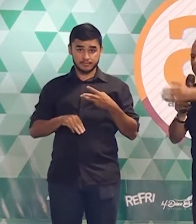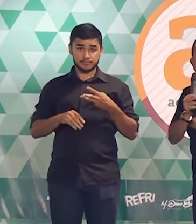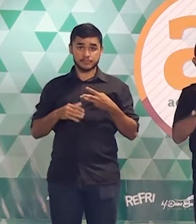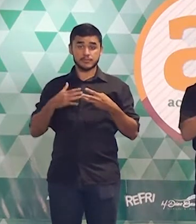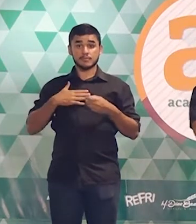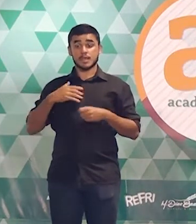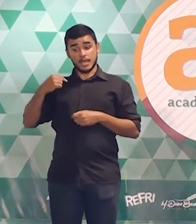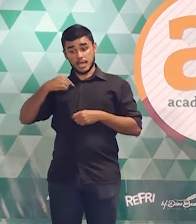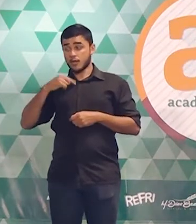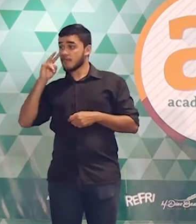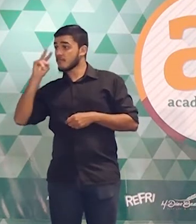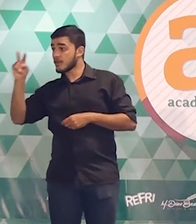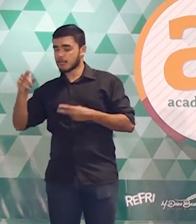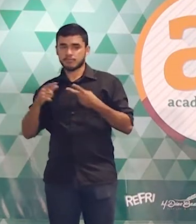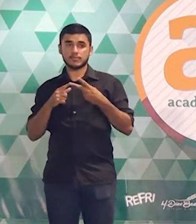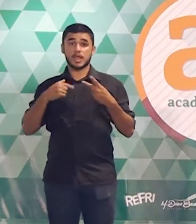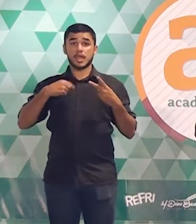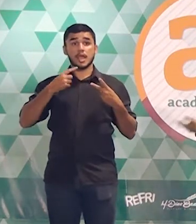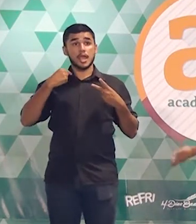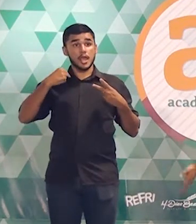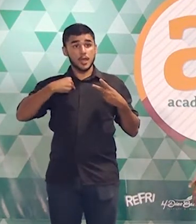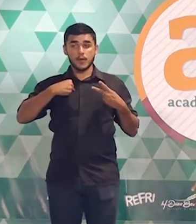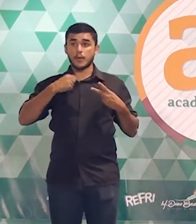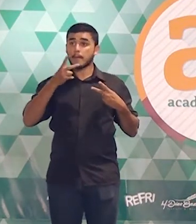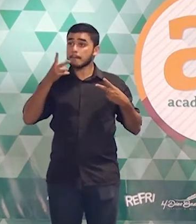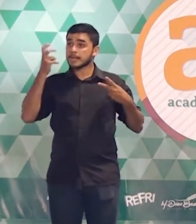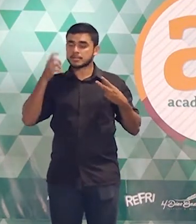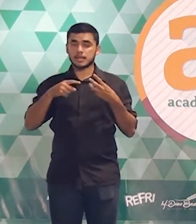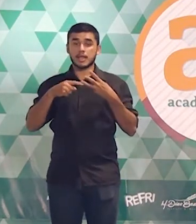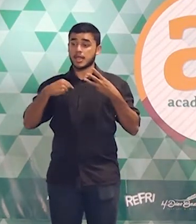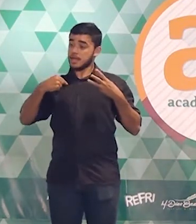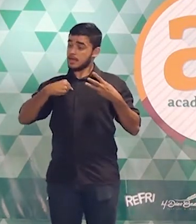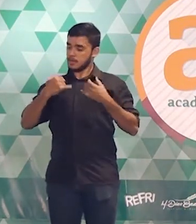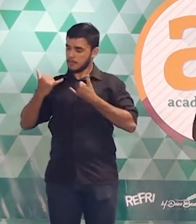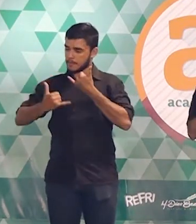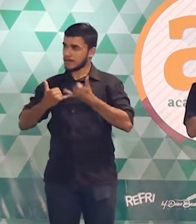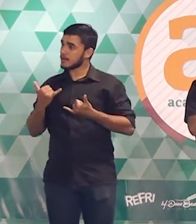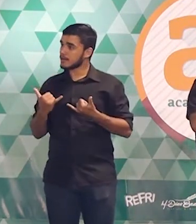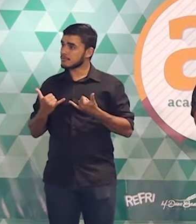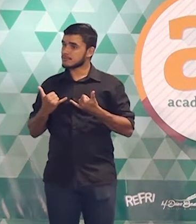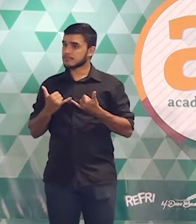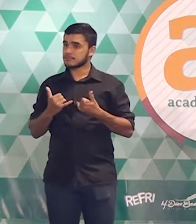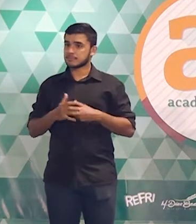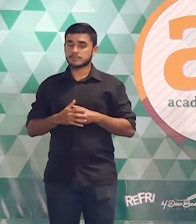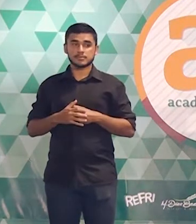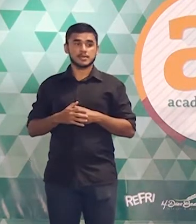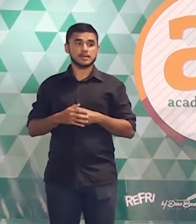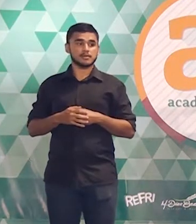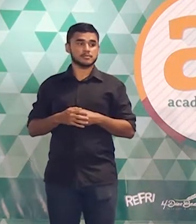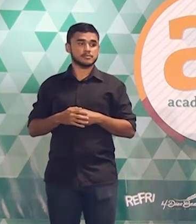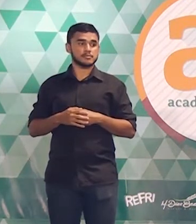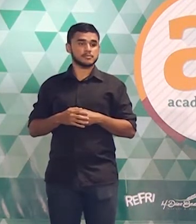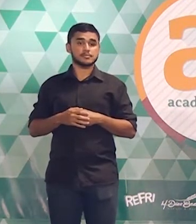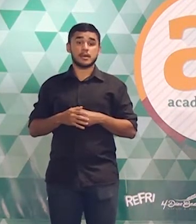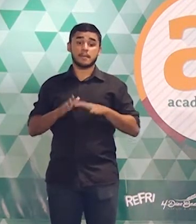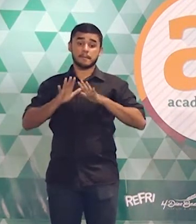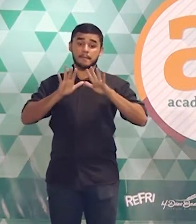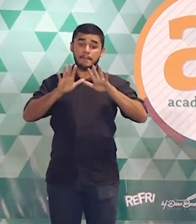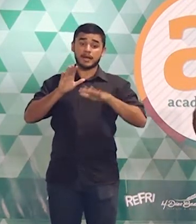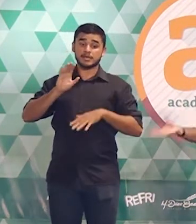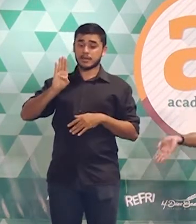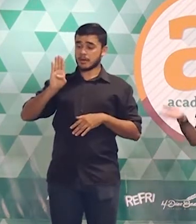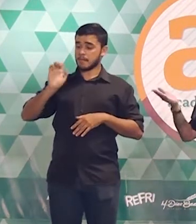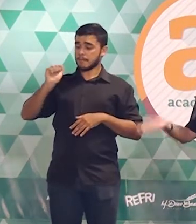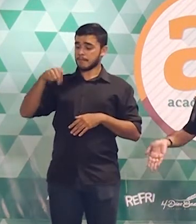para eu ver, para eu perceber, para eu brincar. Mas aí o Manuel Bandeira está defendendo que